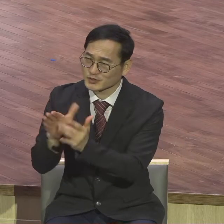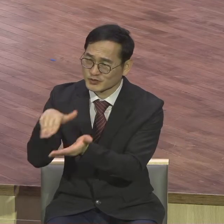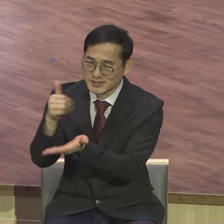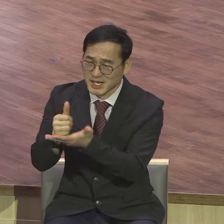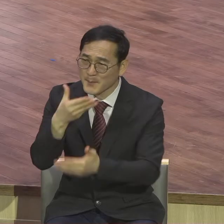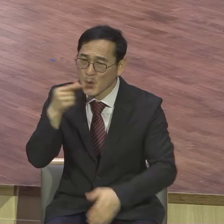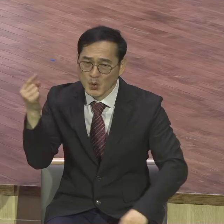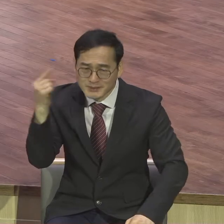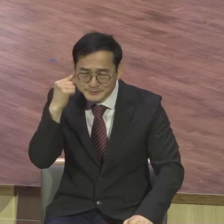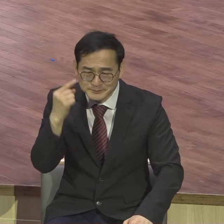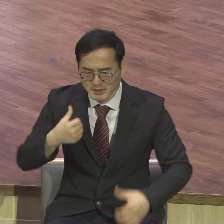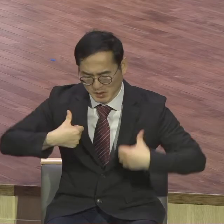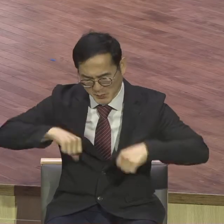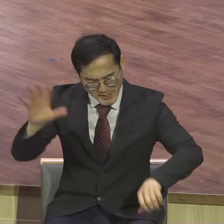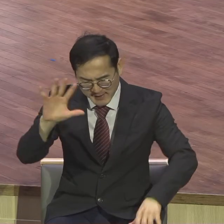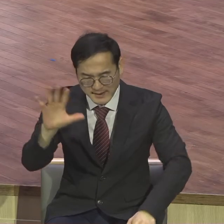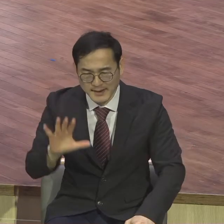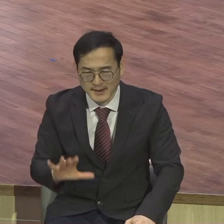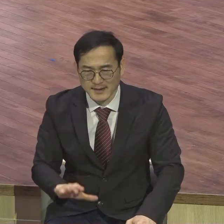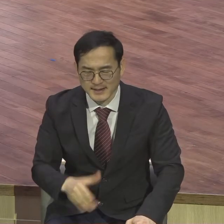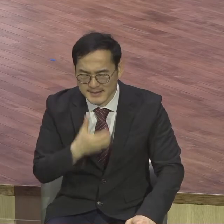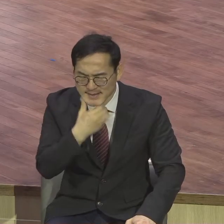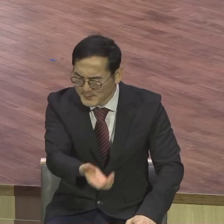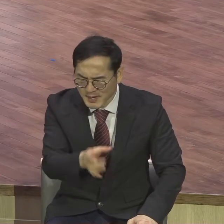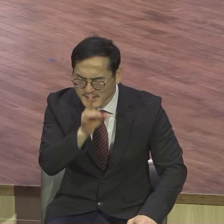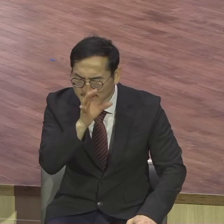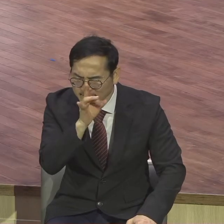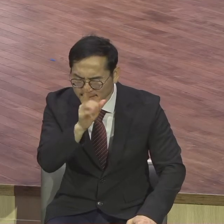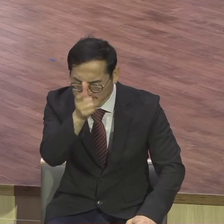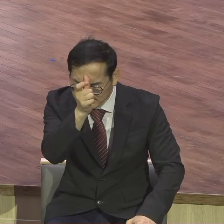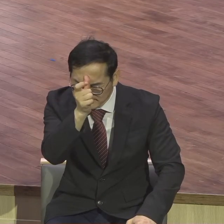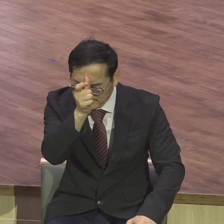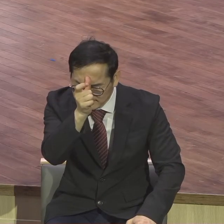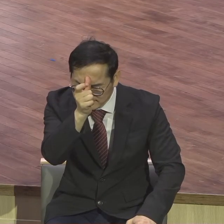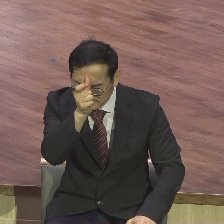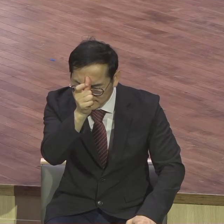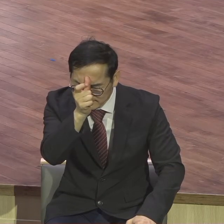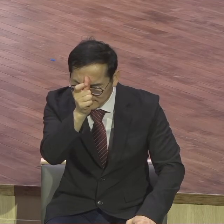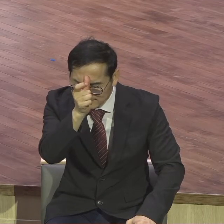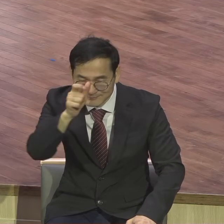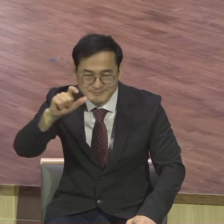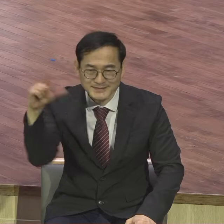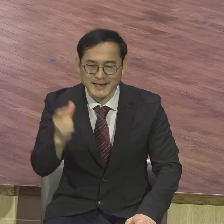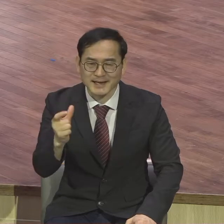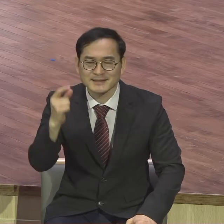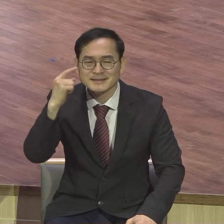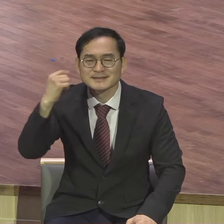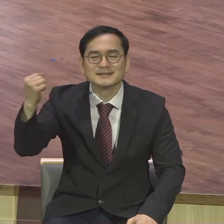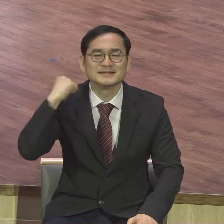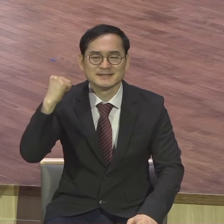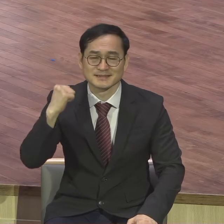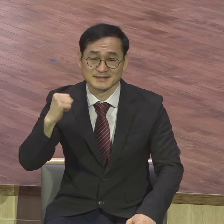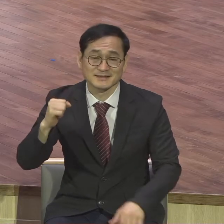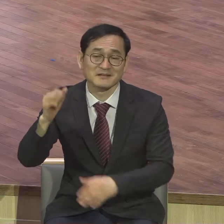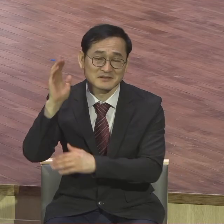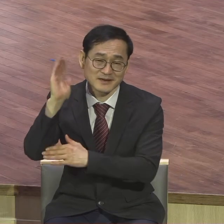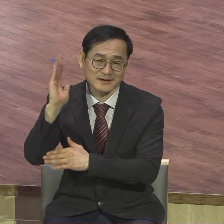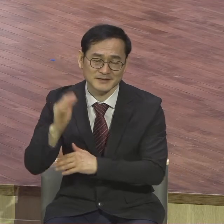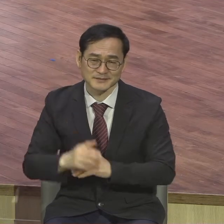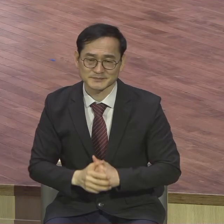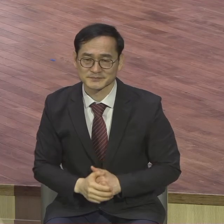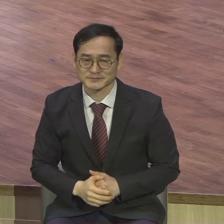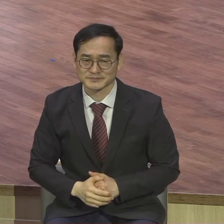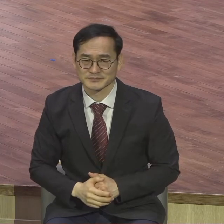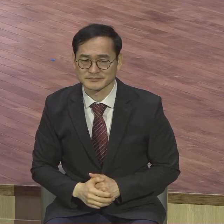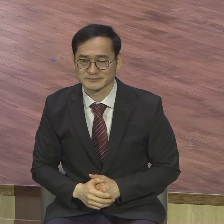그리스도의 복음만이 유일한 복음이라는 사실을 지키겠다는 뭐요 강력한 의지가 여기 담겨져 있어요. 누가